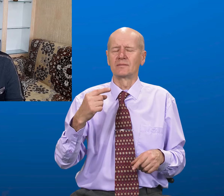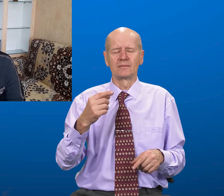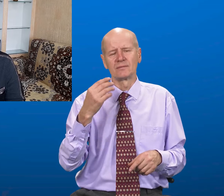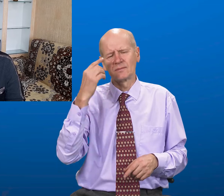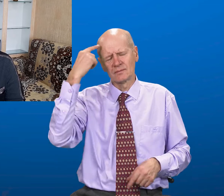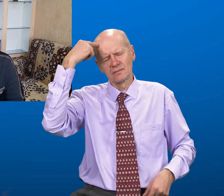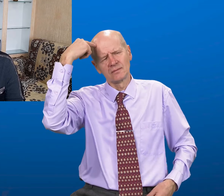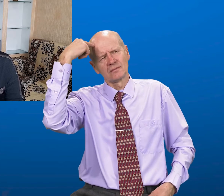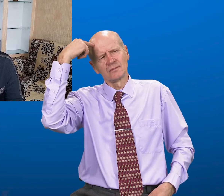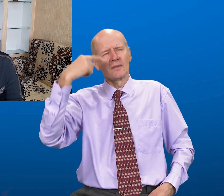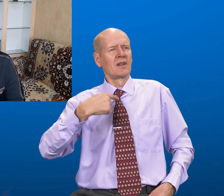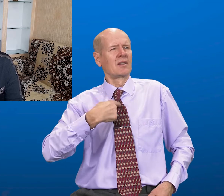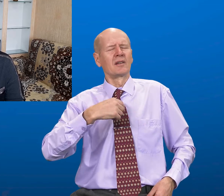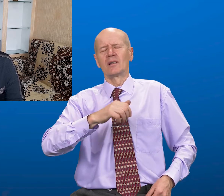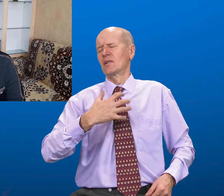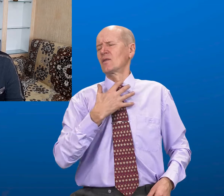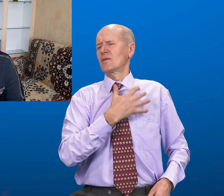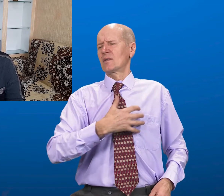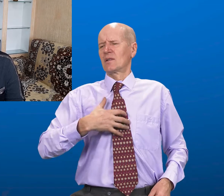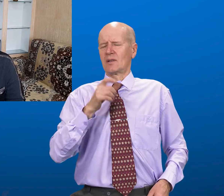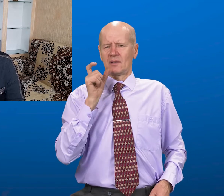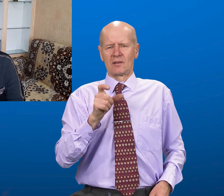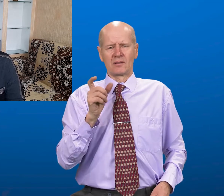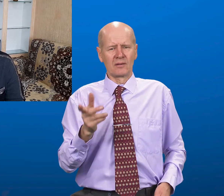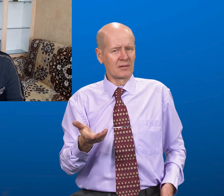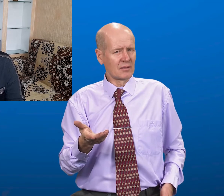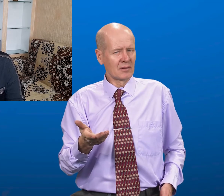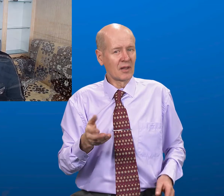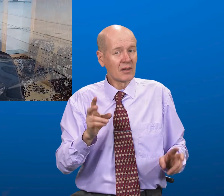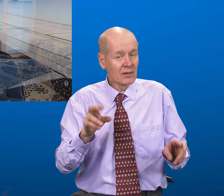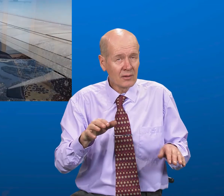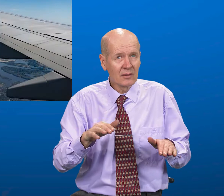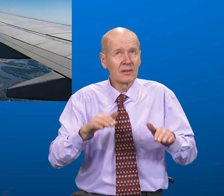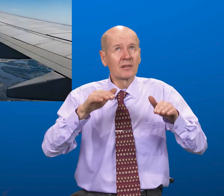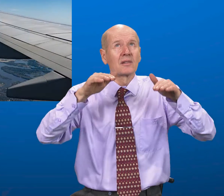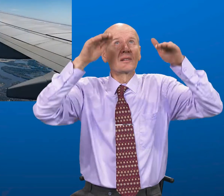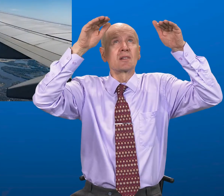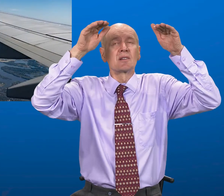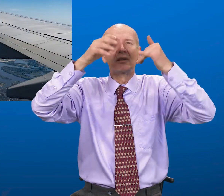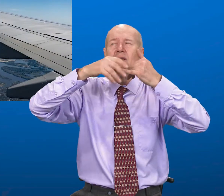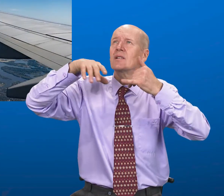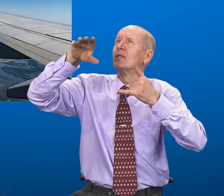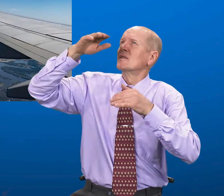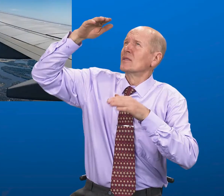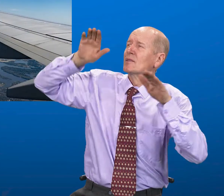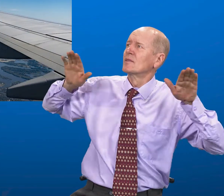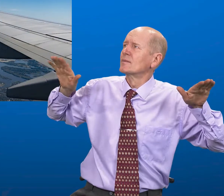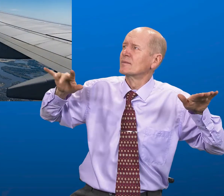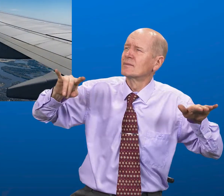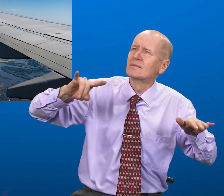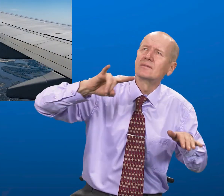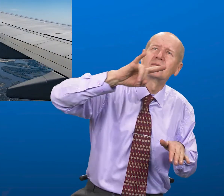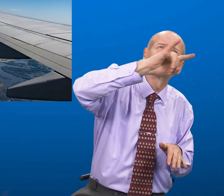мое мнение самым правильным, моя персона самой значимой. Но стоит подняться на несколько сот метров